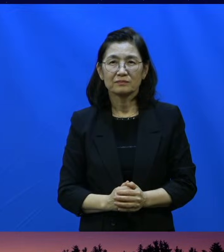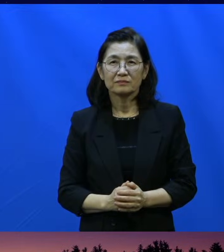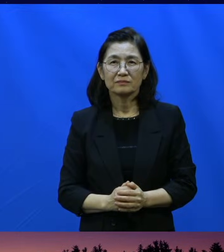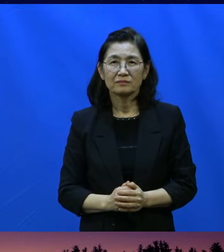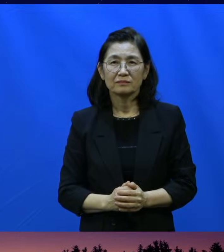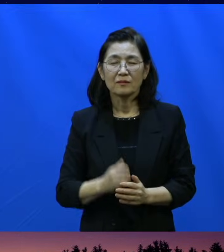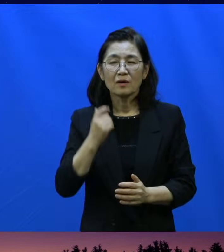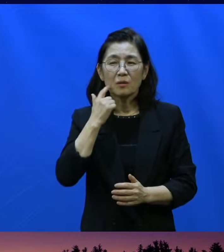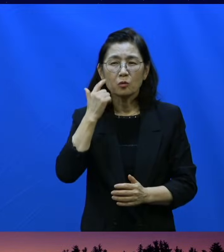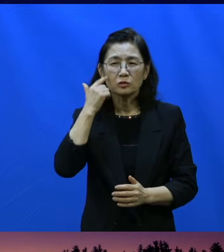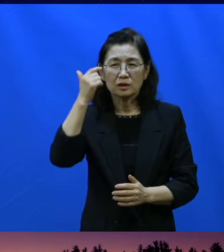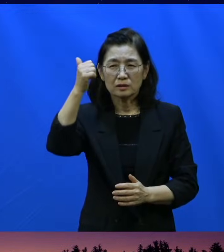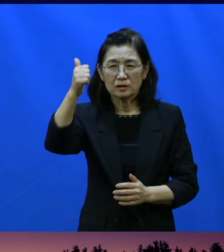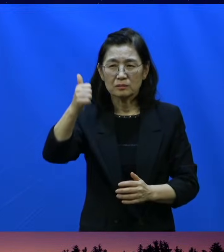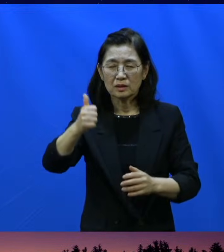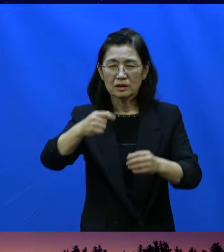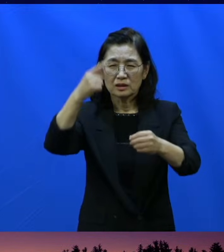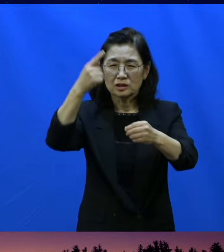익숙해요.